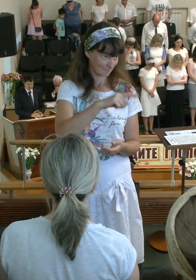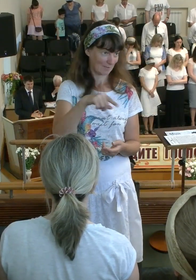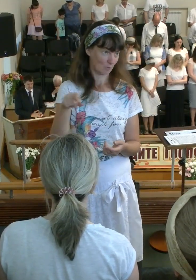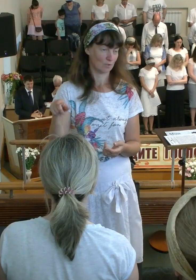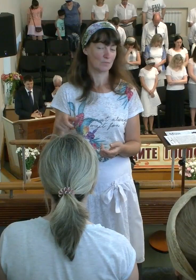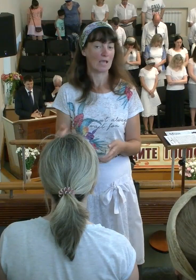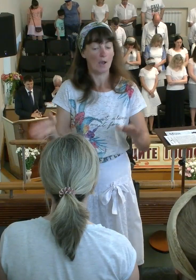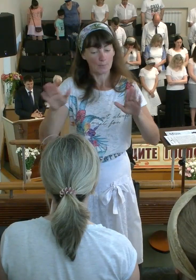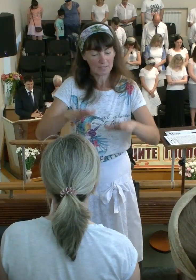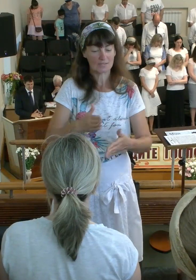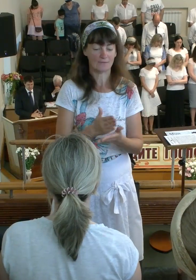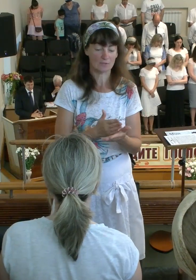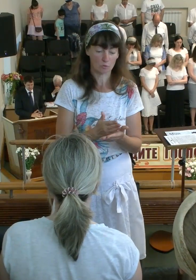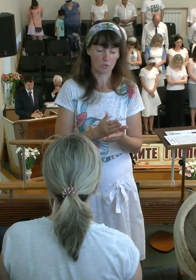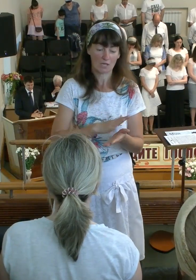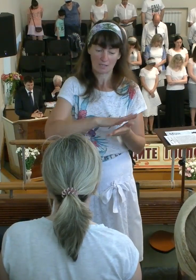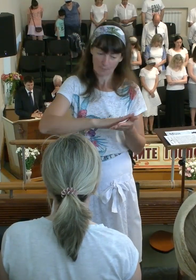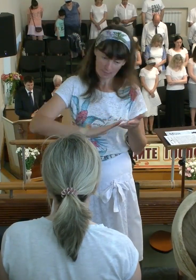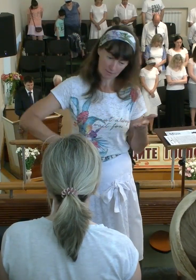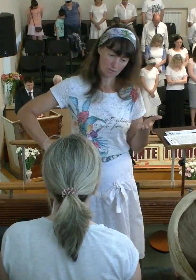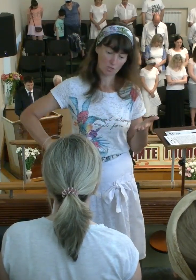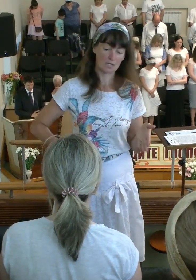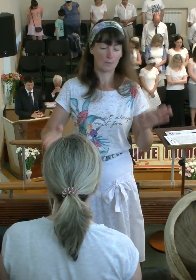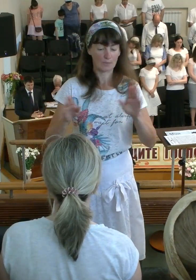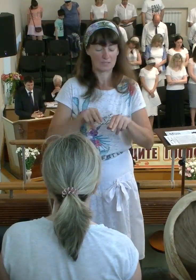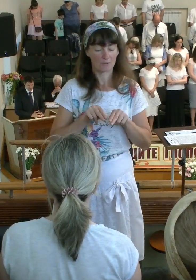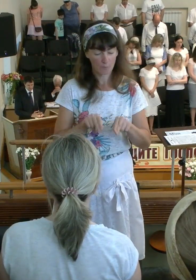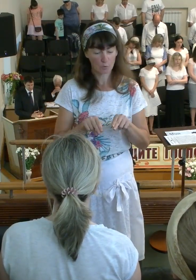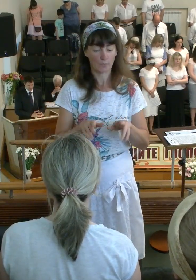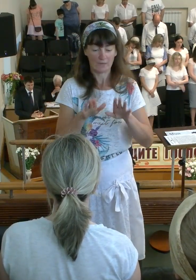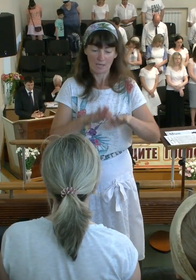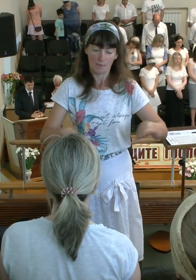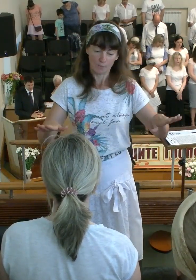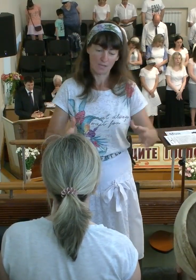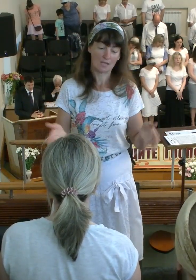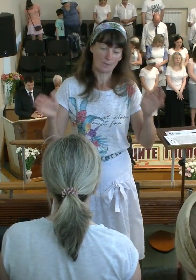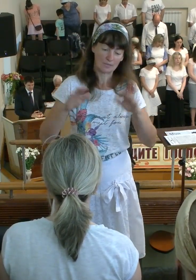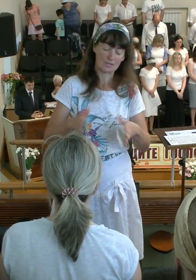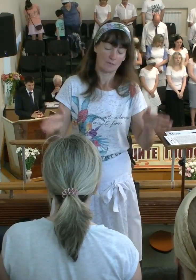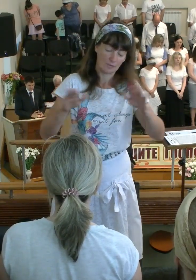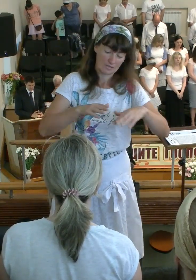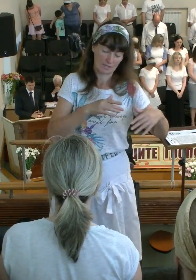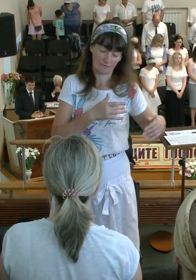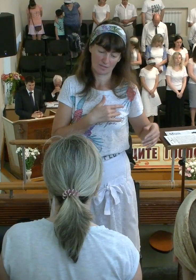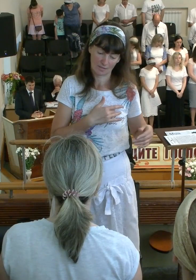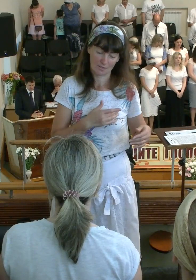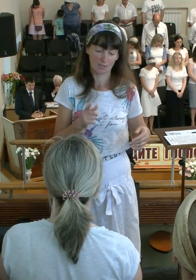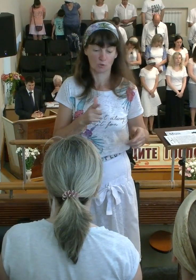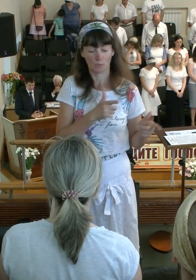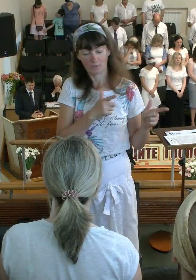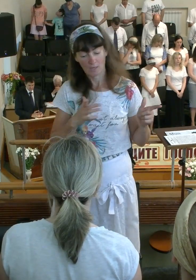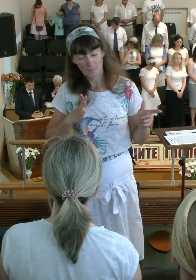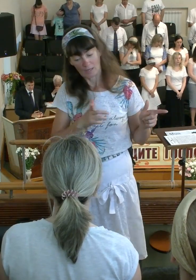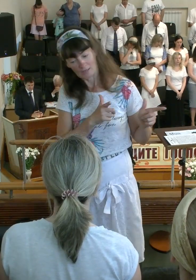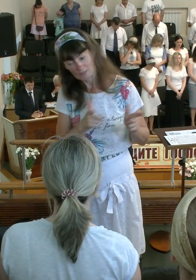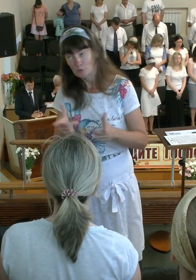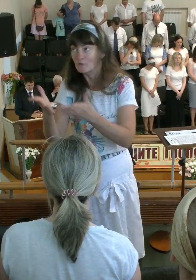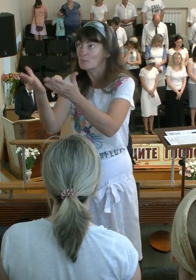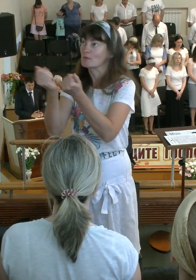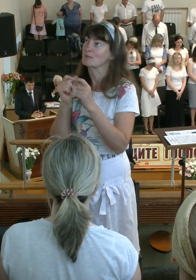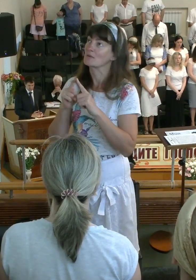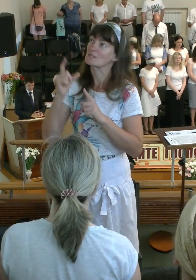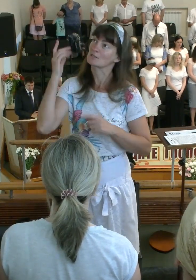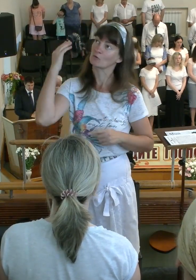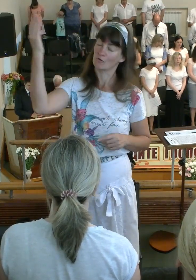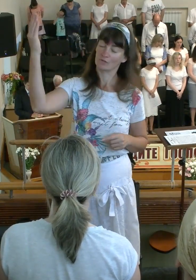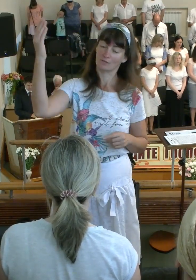благослови наше служение сегодня дальше, благослови проповеди, благослови пение, благослови наши сердца, чтобы мы готовы были принимать Слово